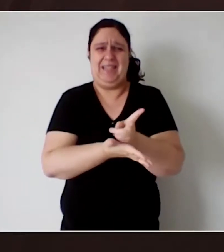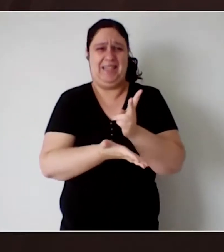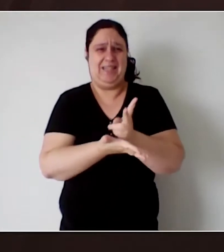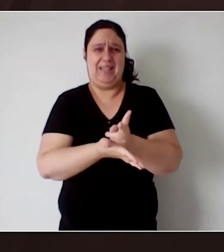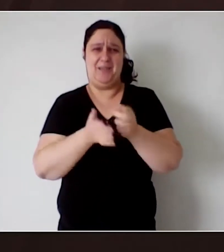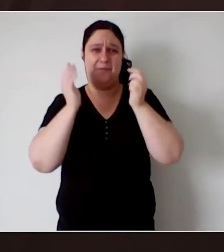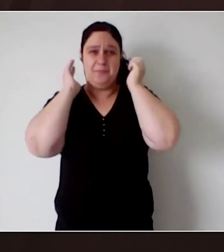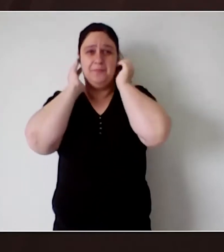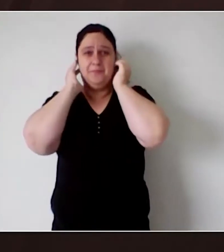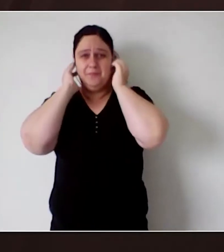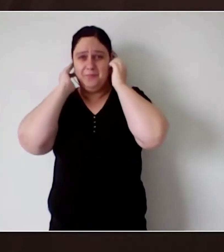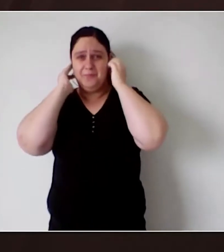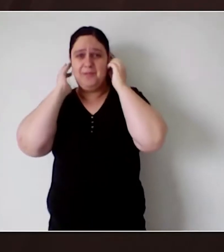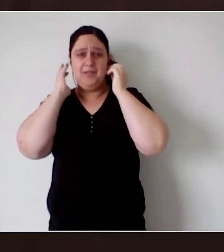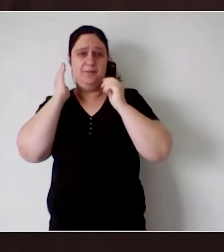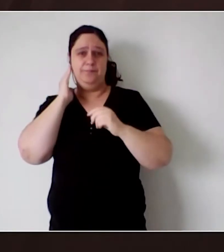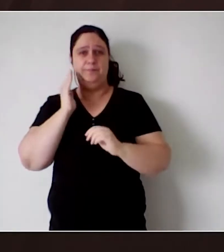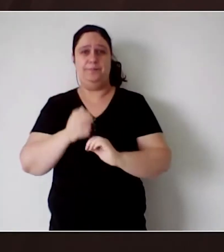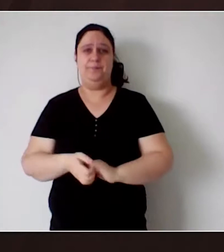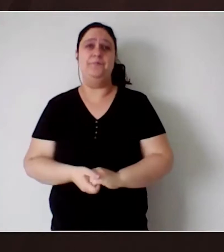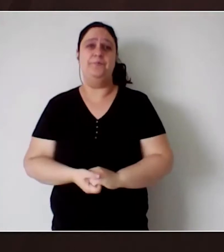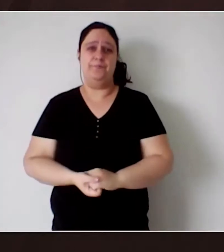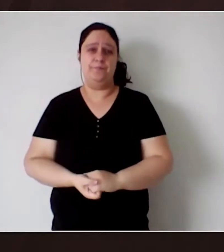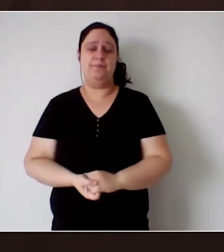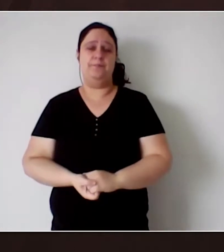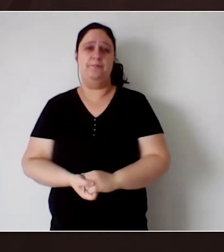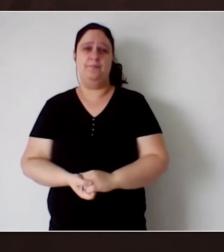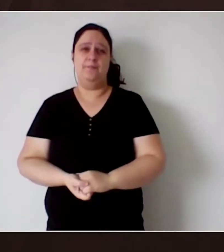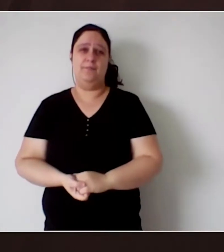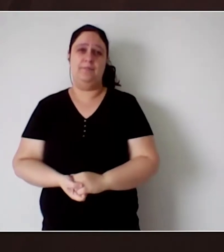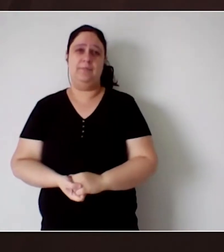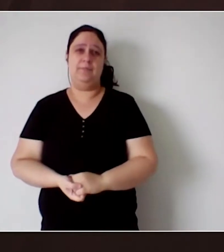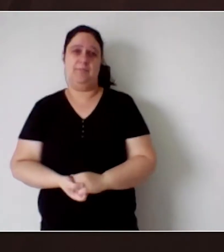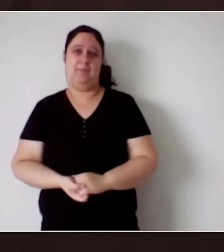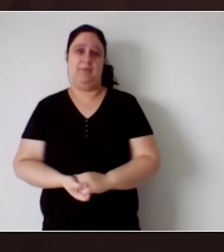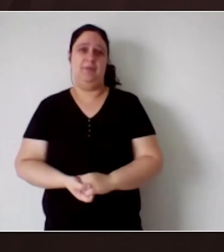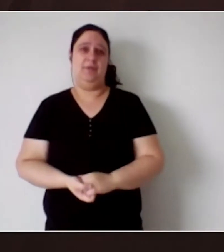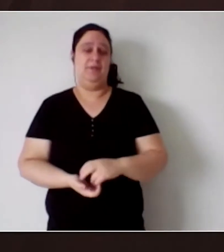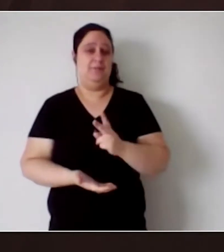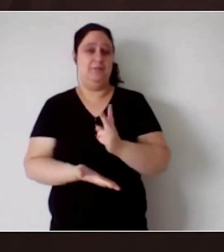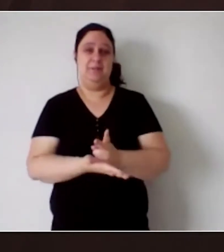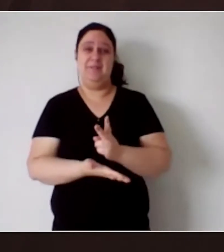gregos, e ele, passou